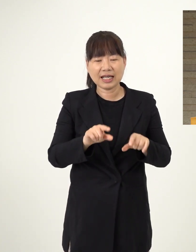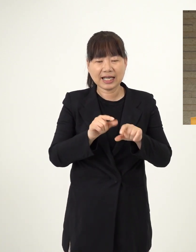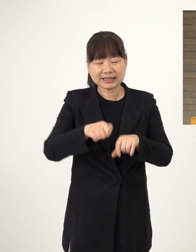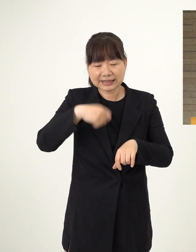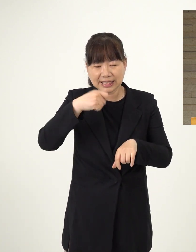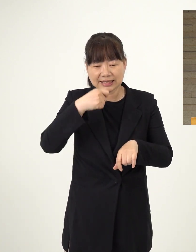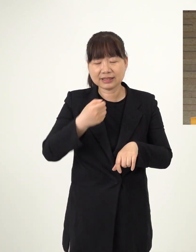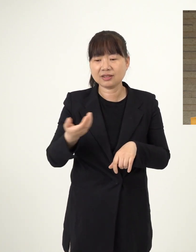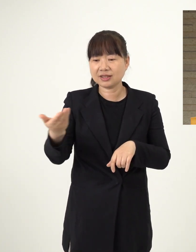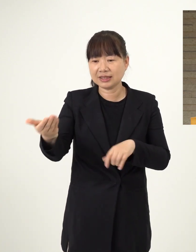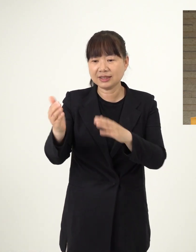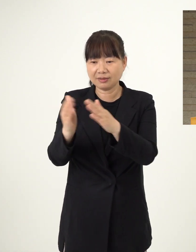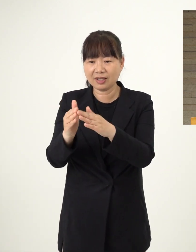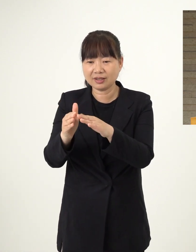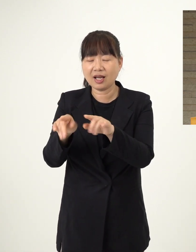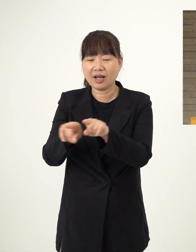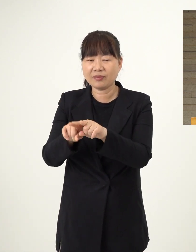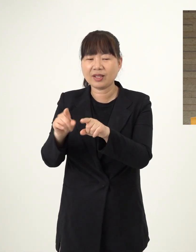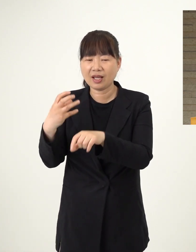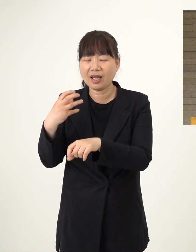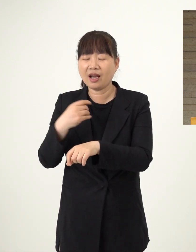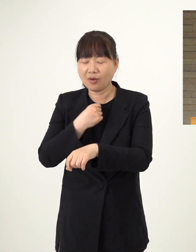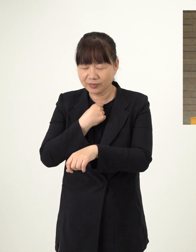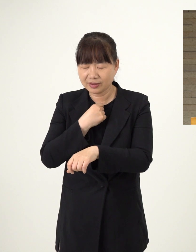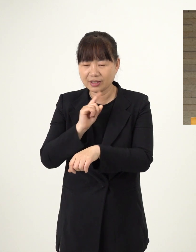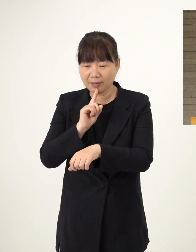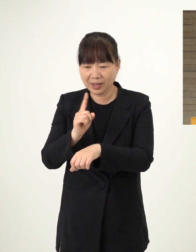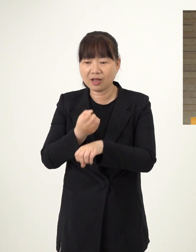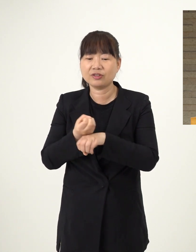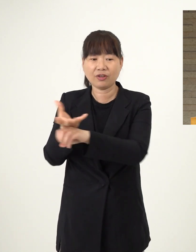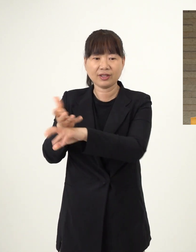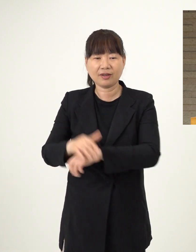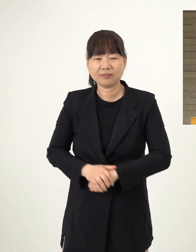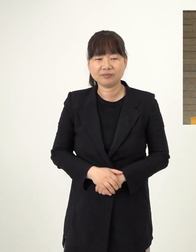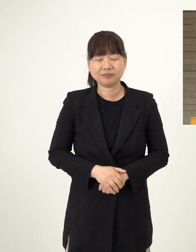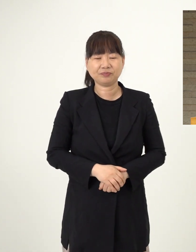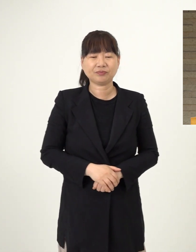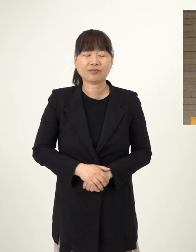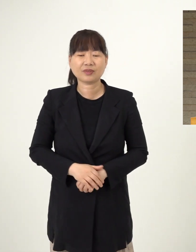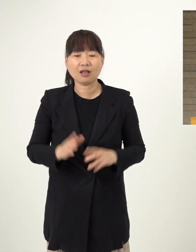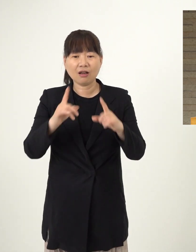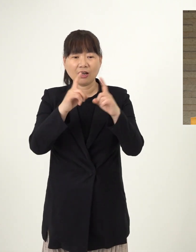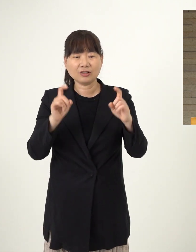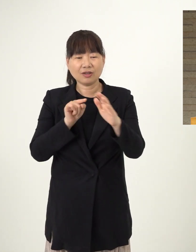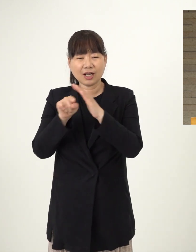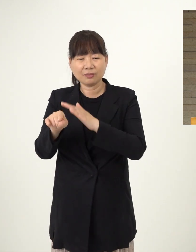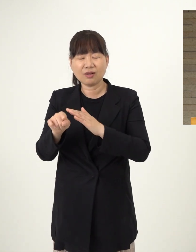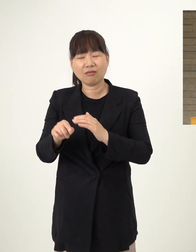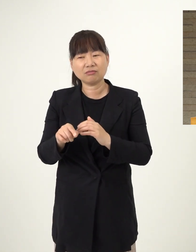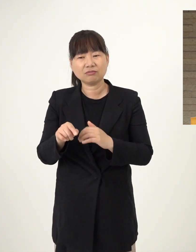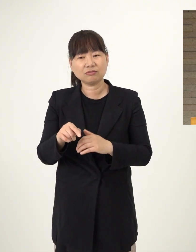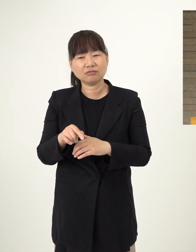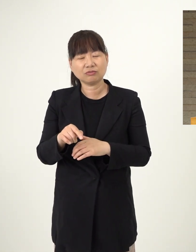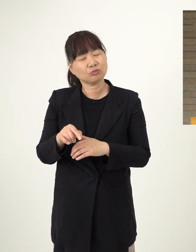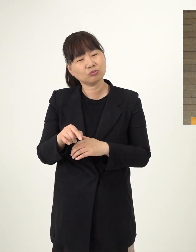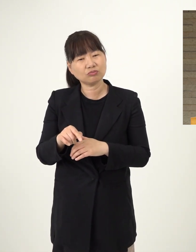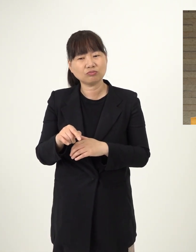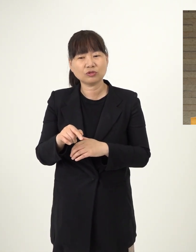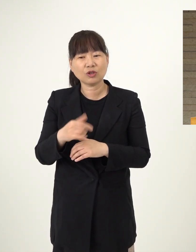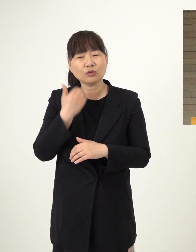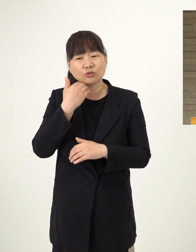거죠. 성 안에 가면 아무개가 있을 거다. 그러니까 이 말은